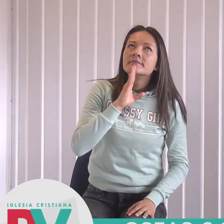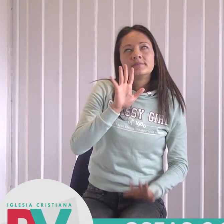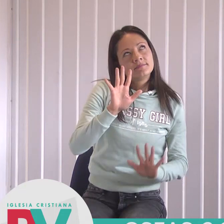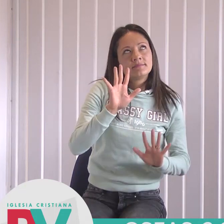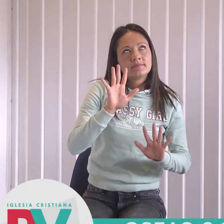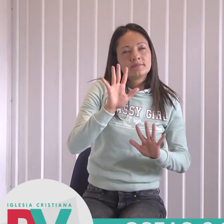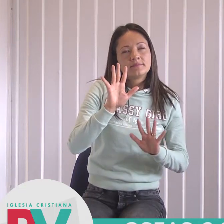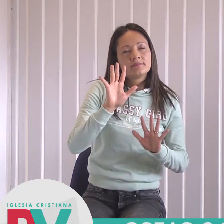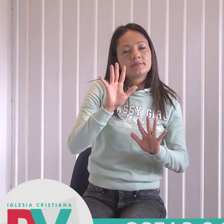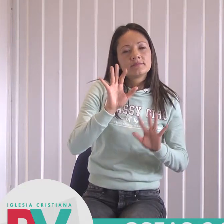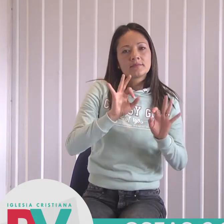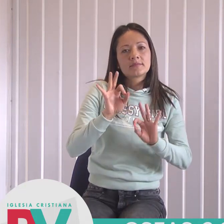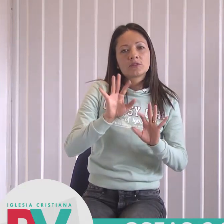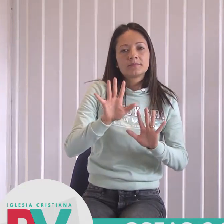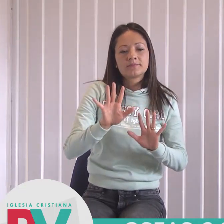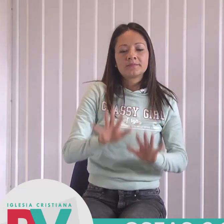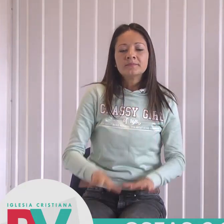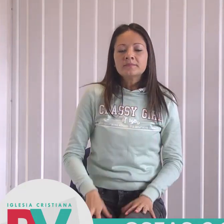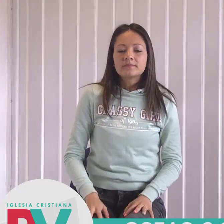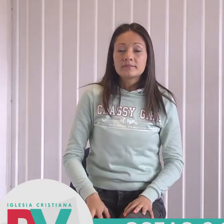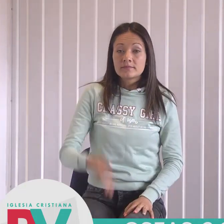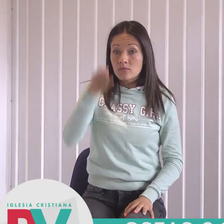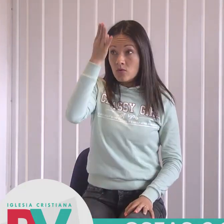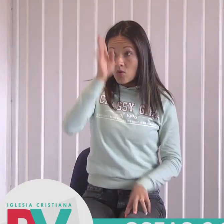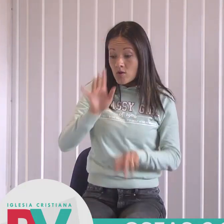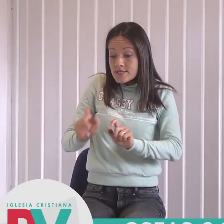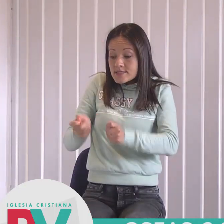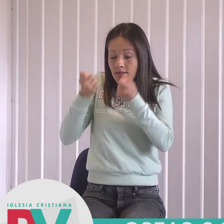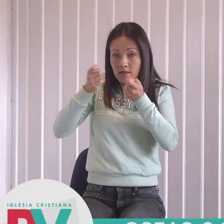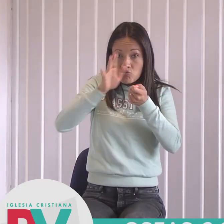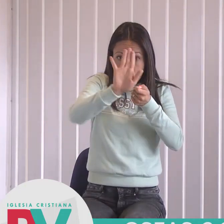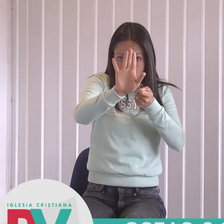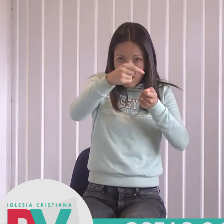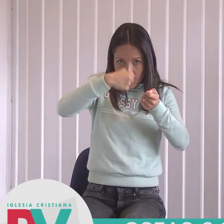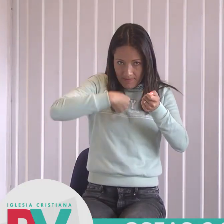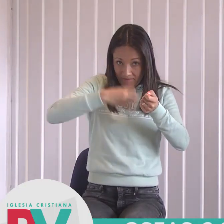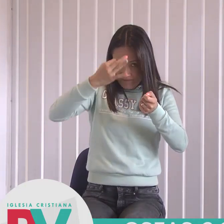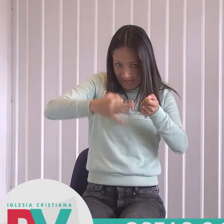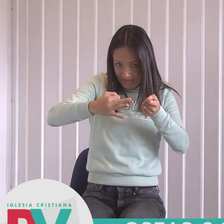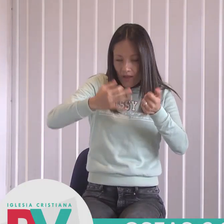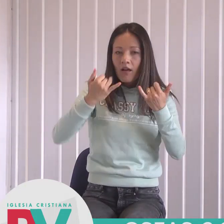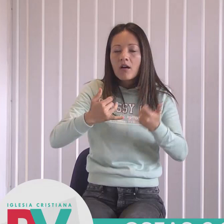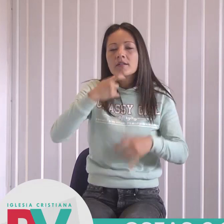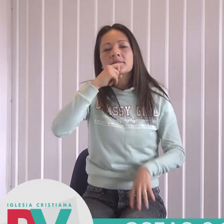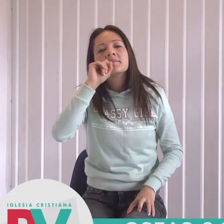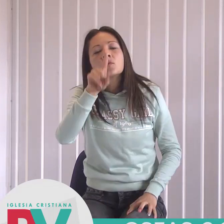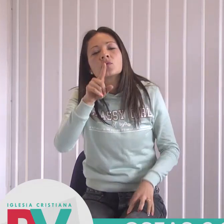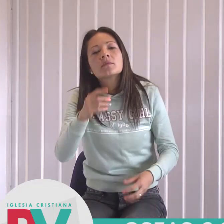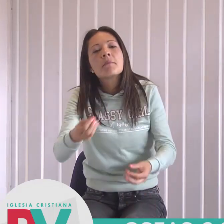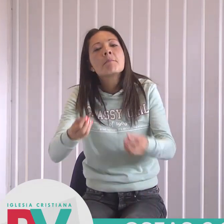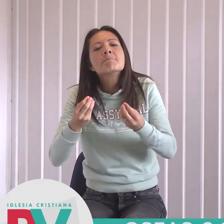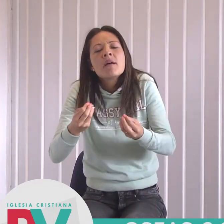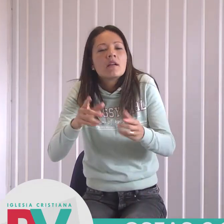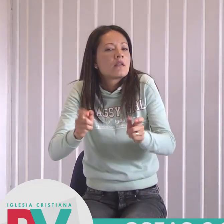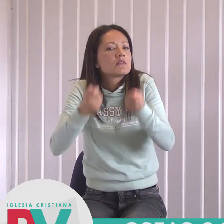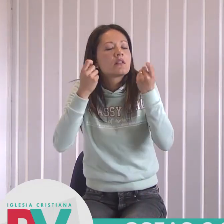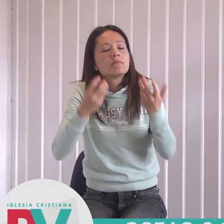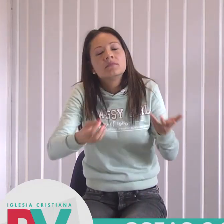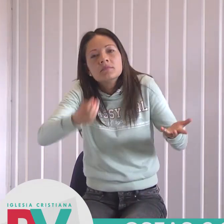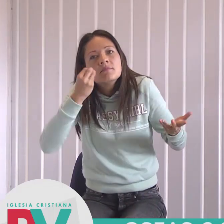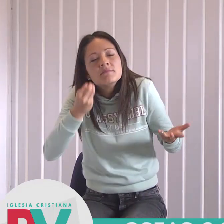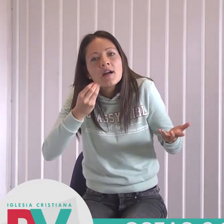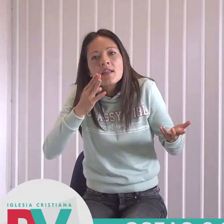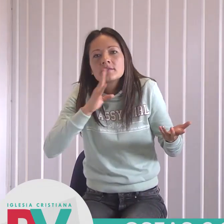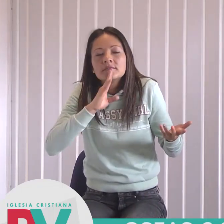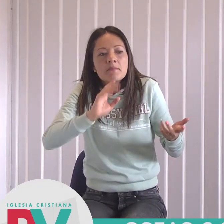ver. Dios nos rescató a usted y a mí, ¿verdad? Ahora le pregunto, ¿para quién lo rescató? A usted,